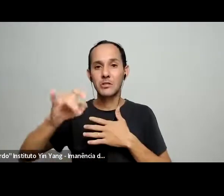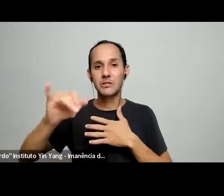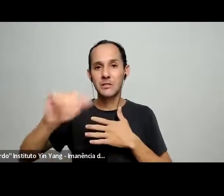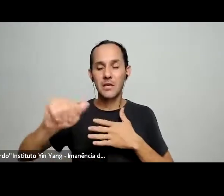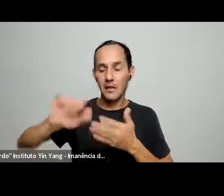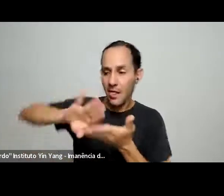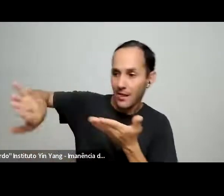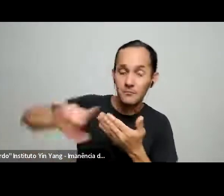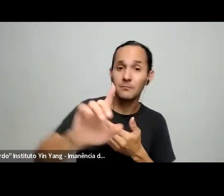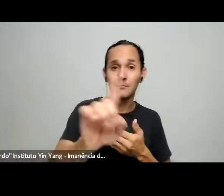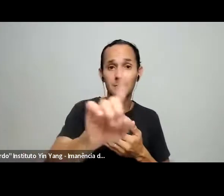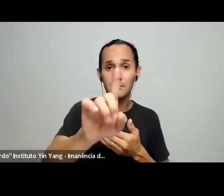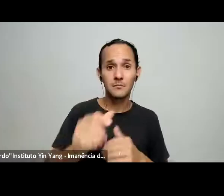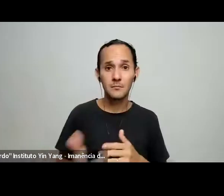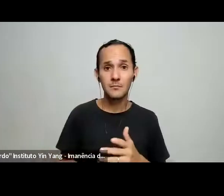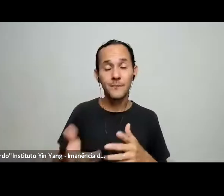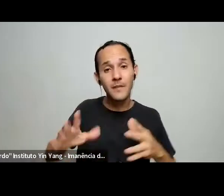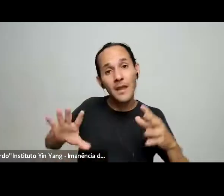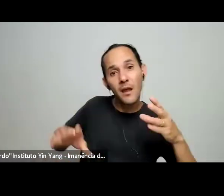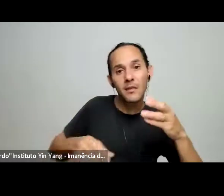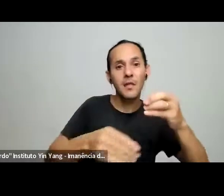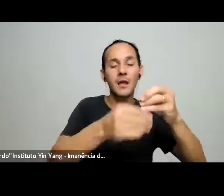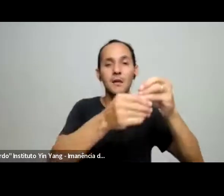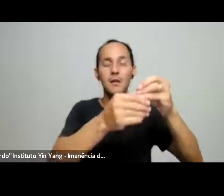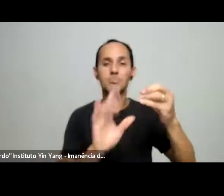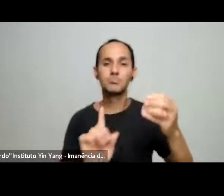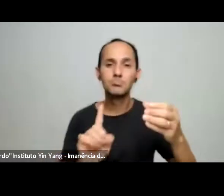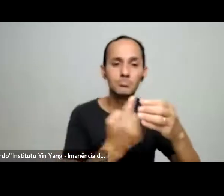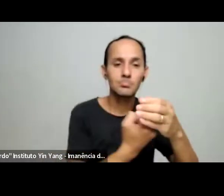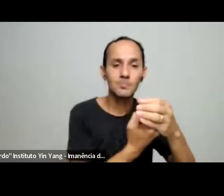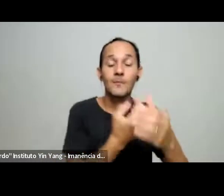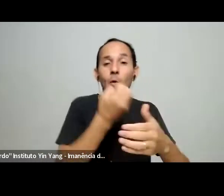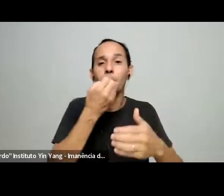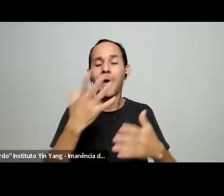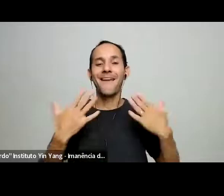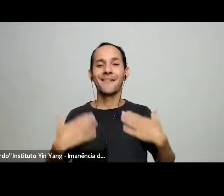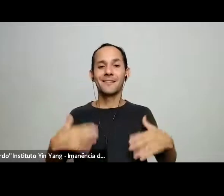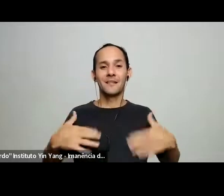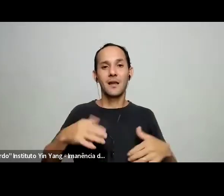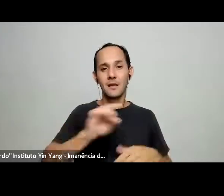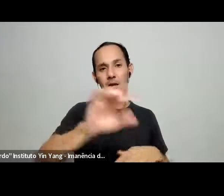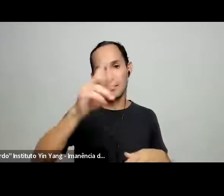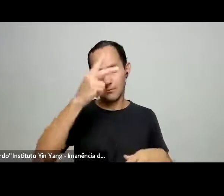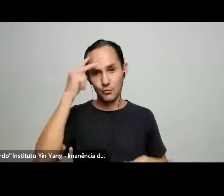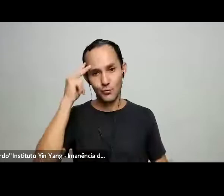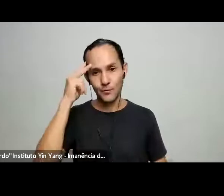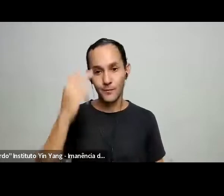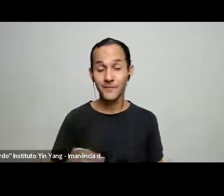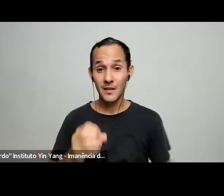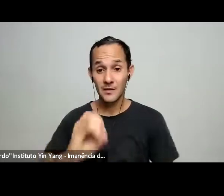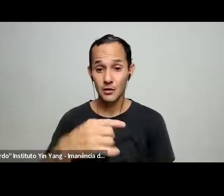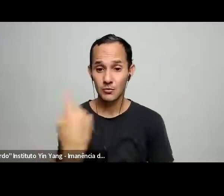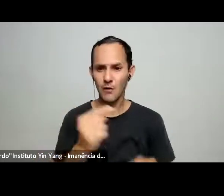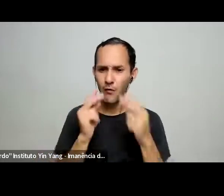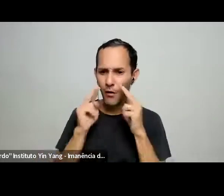esse nome. Integrar, complementar o quê? O bem-estar das pessoas. Se nós formos olhar um